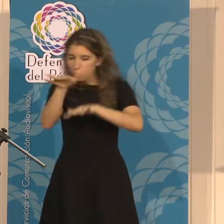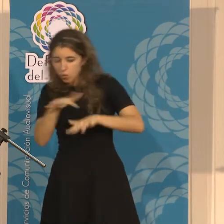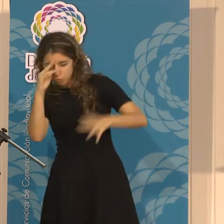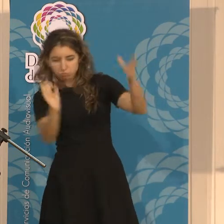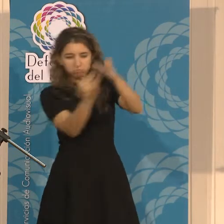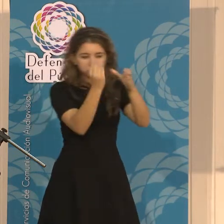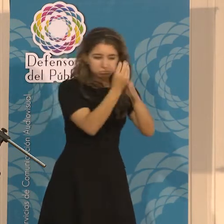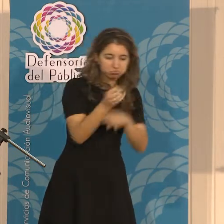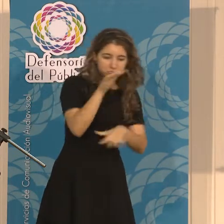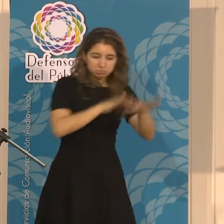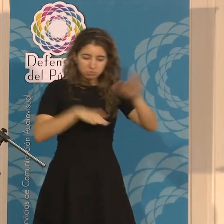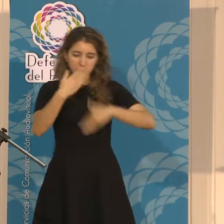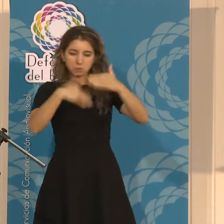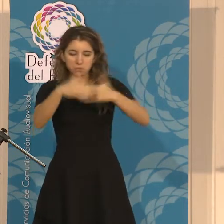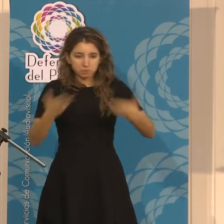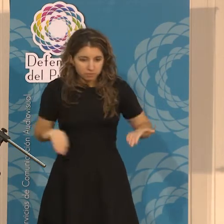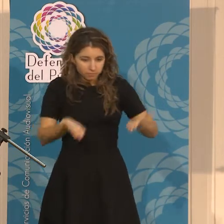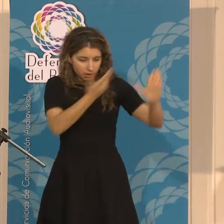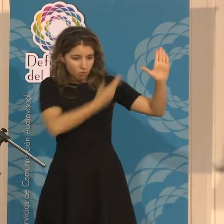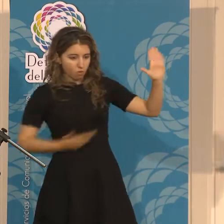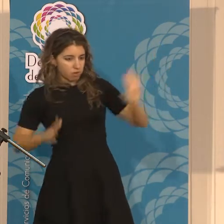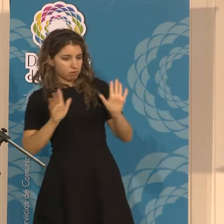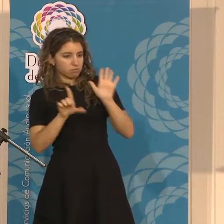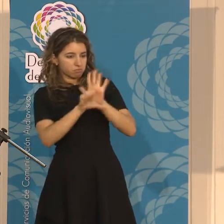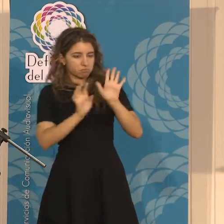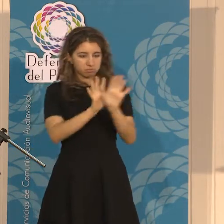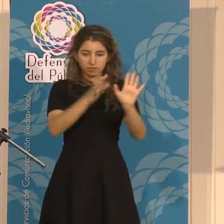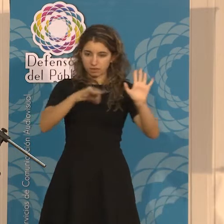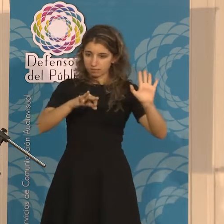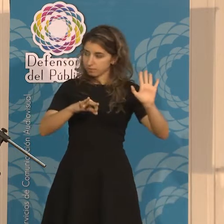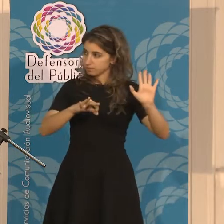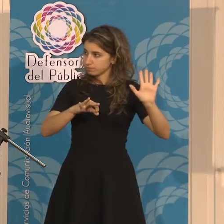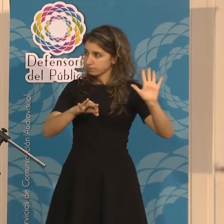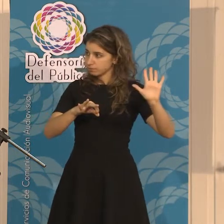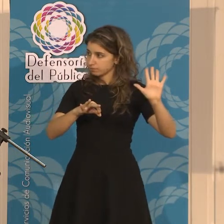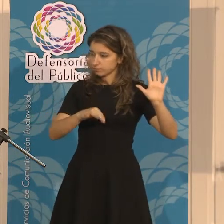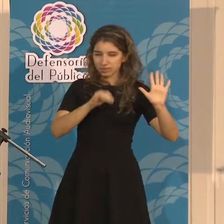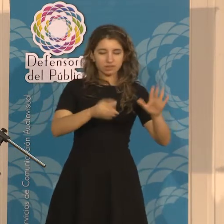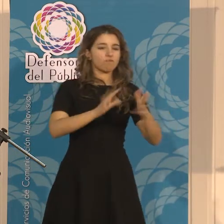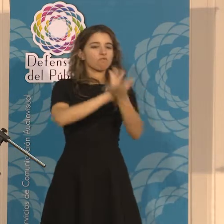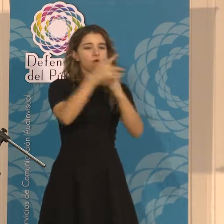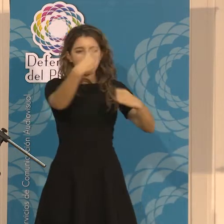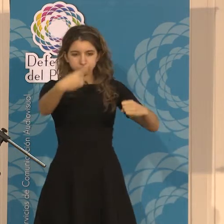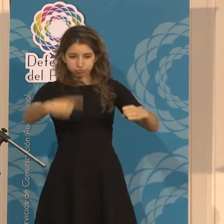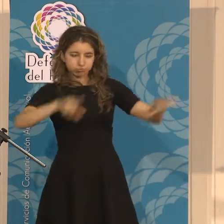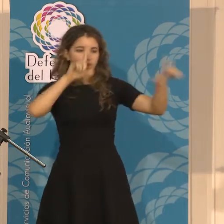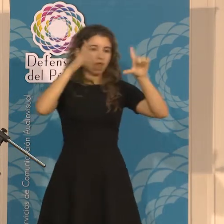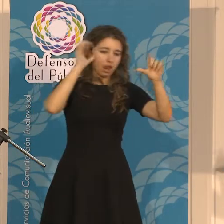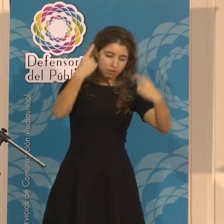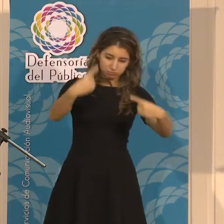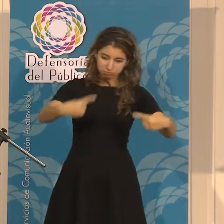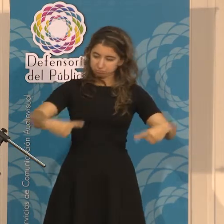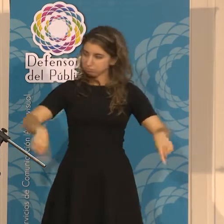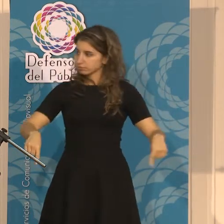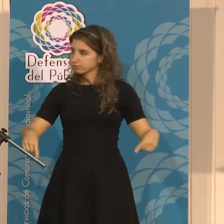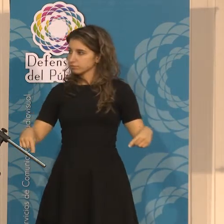nacionales y acá quiero hacer sobre todo hincapié para todos los formatos y soportes antes desplazarme sobre